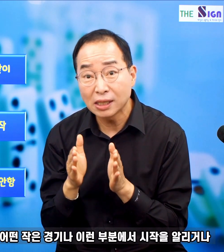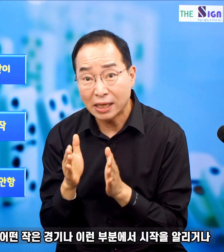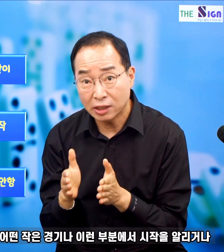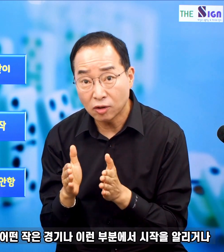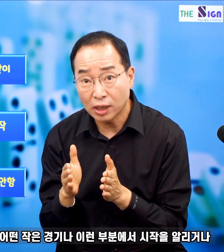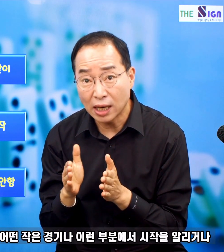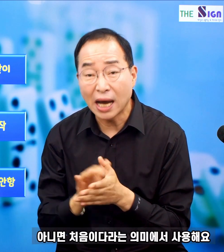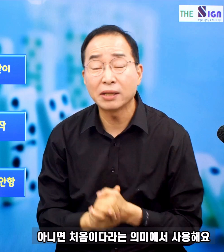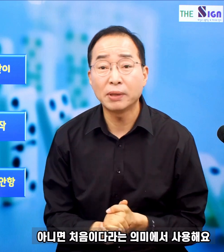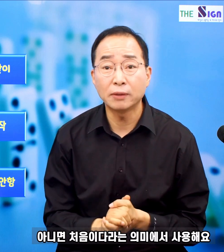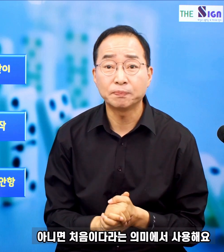알리는 거나 아니면